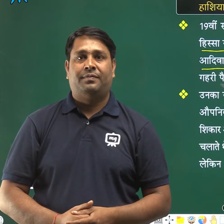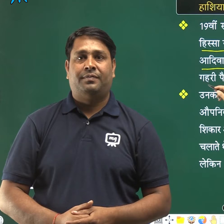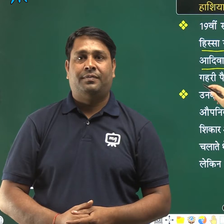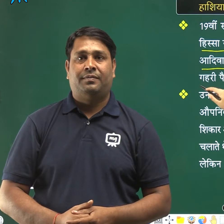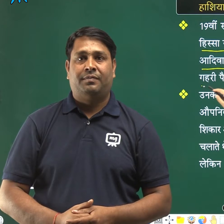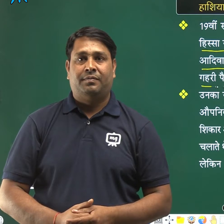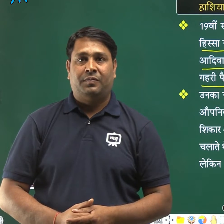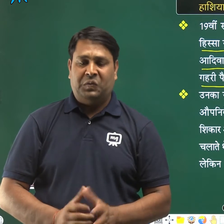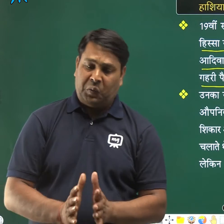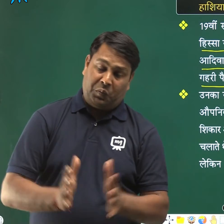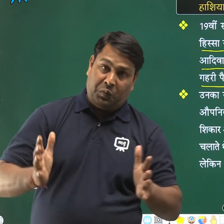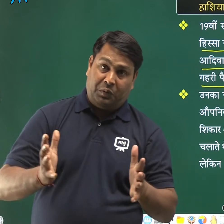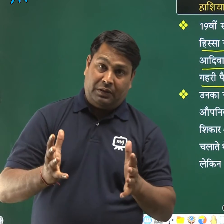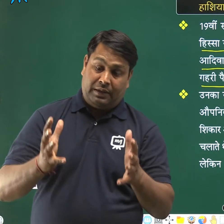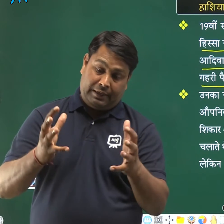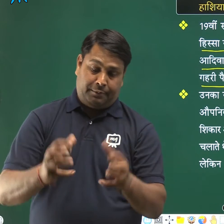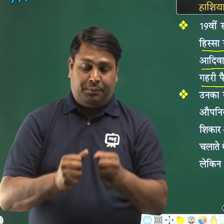गहरी पेट थी।